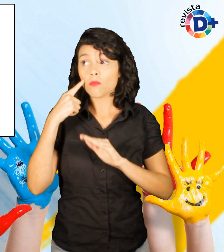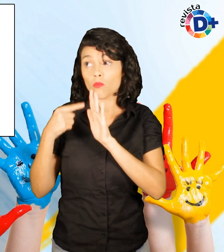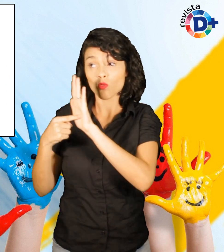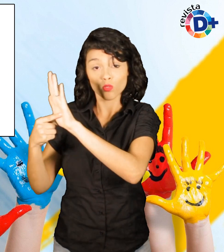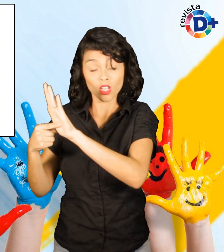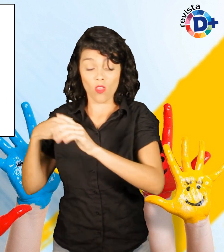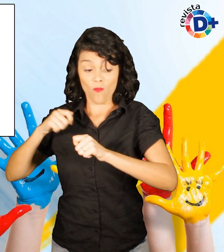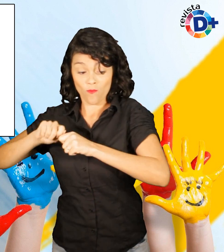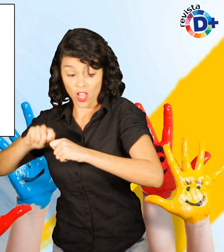e executar.